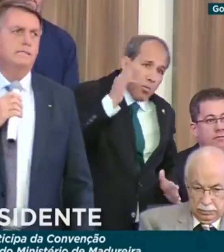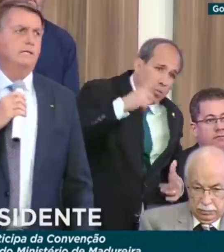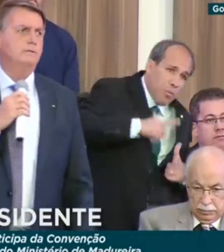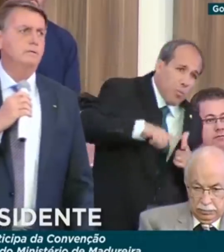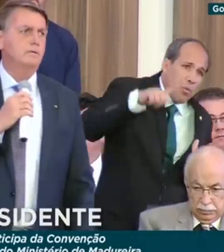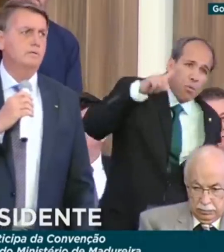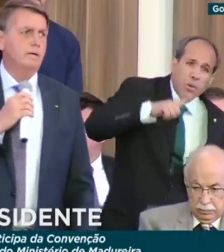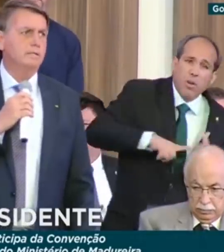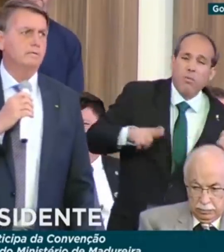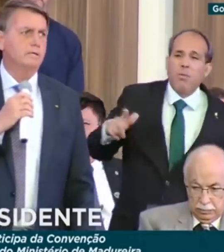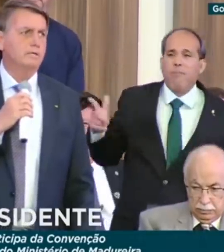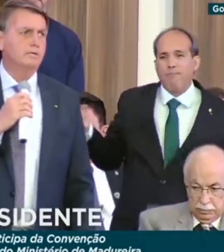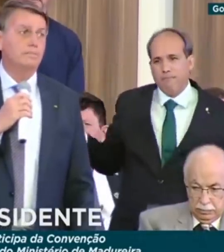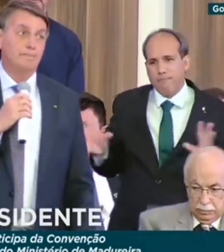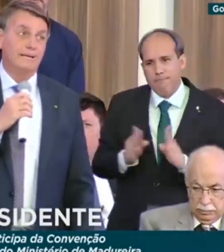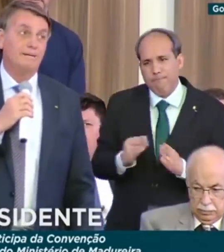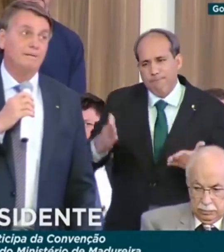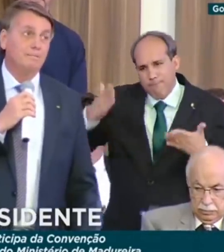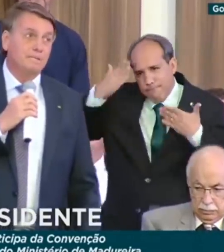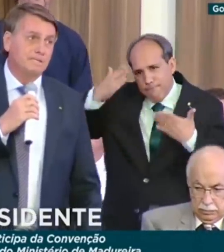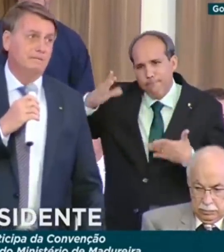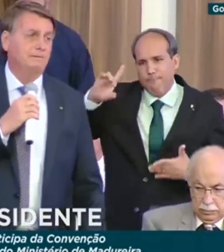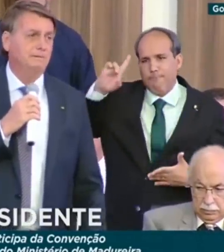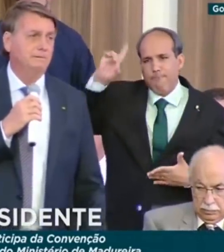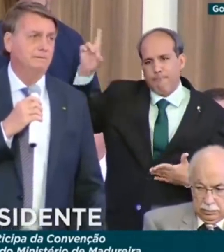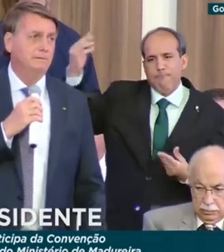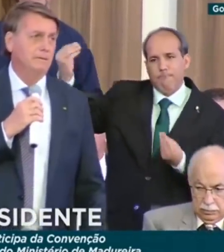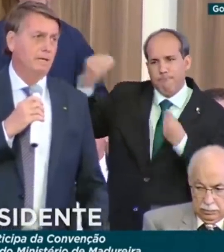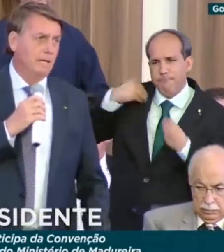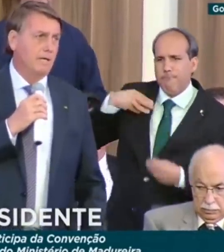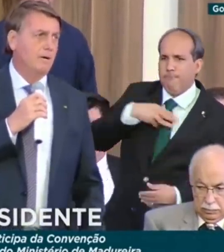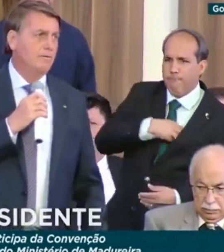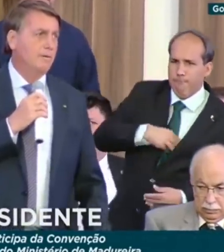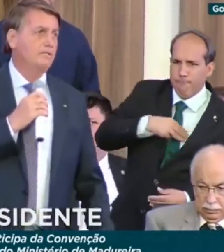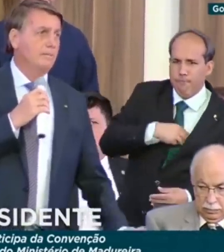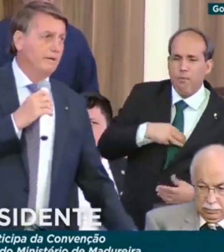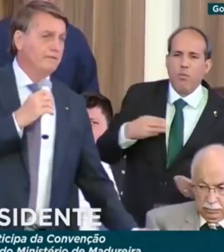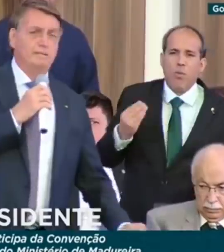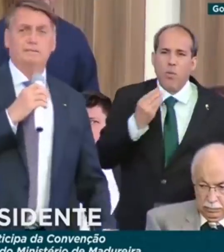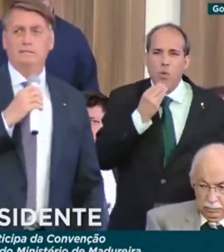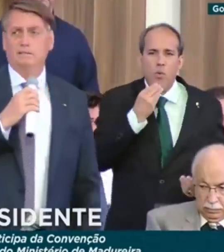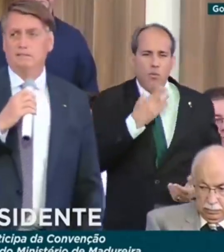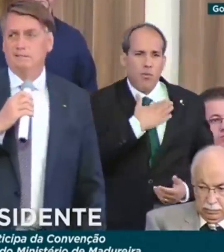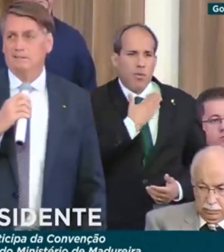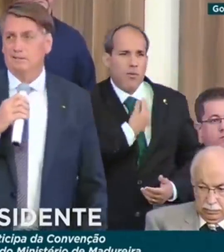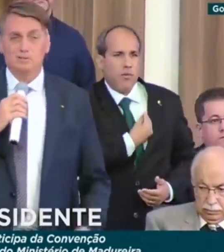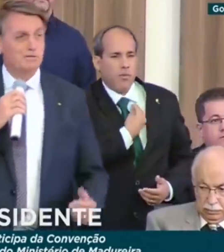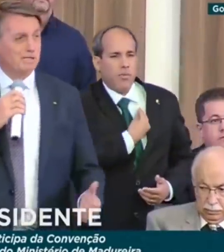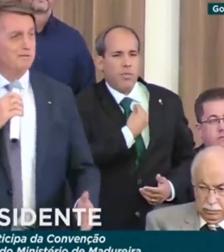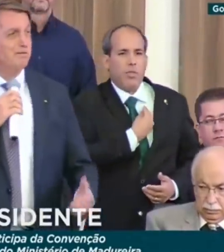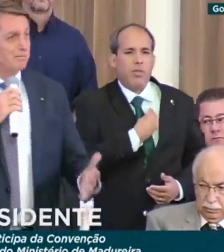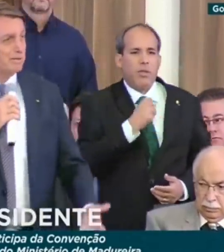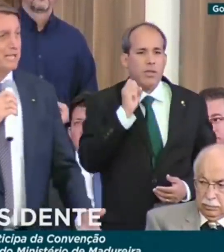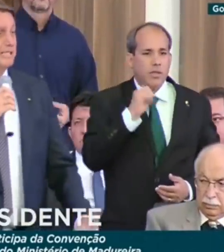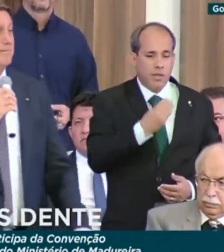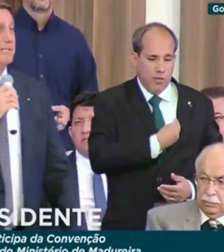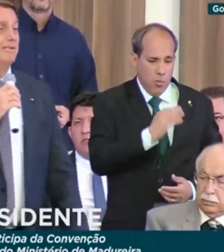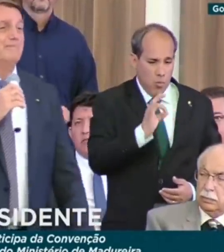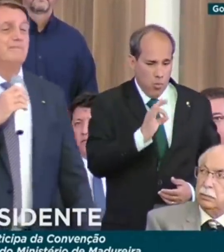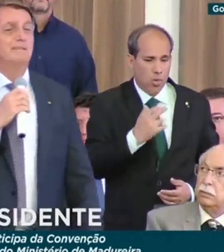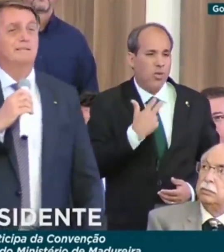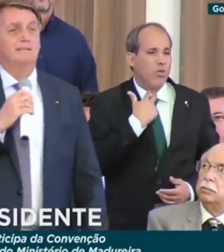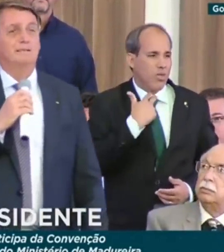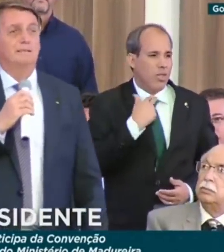Assim sendo, eu só agradeço a Deus pela missão, além, obviamente, da minha vida. Se não estivesse vivo, eu poderia ter a